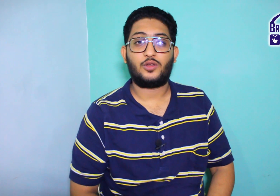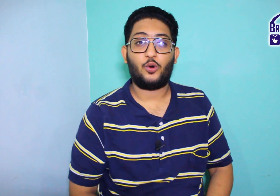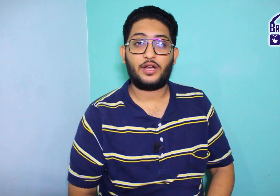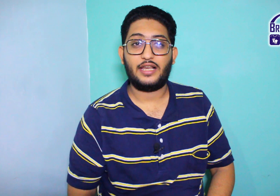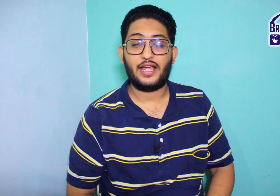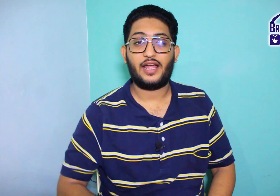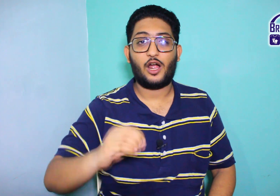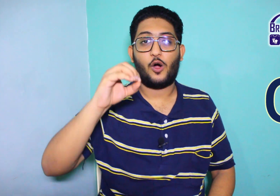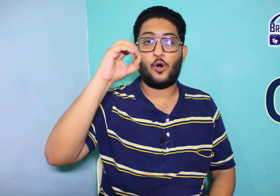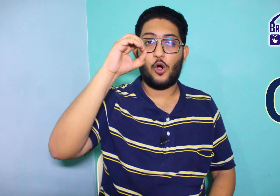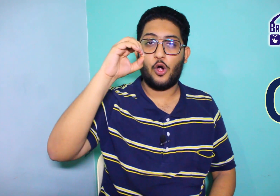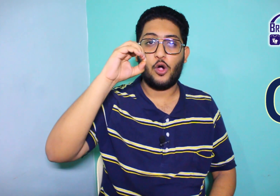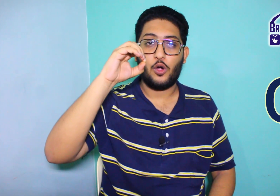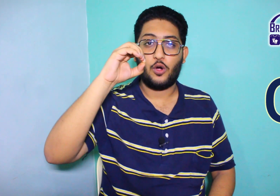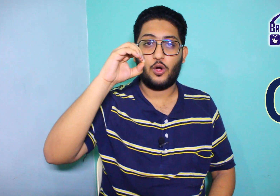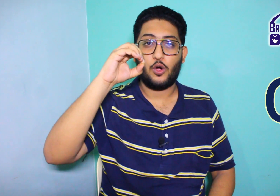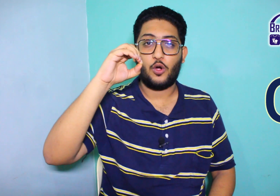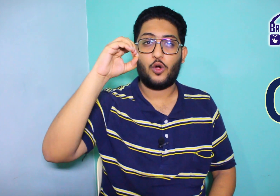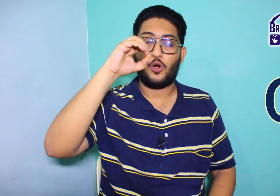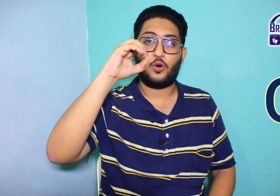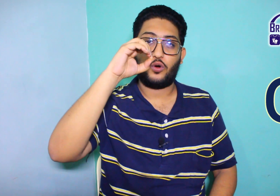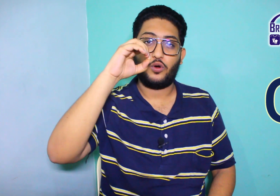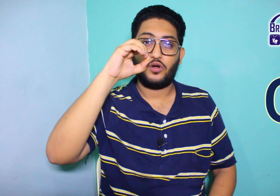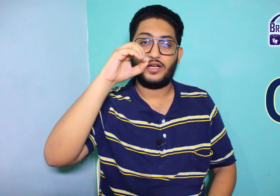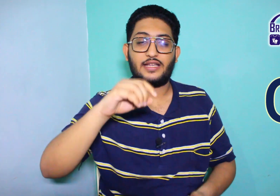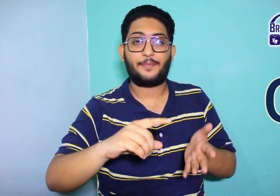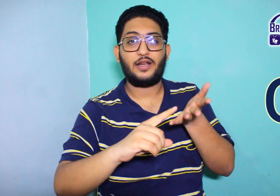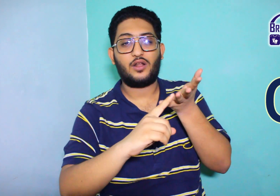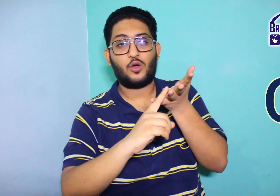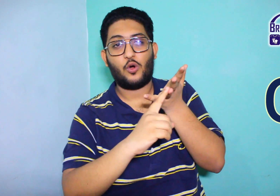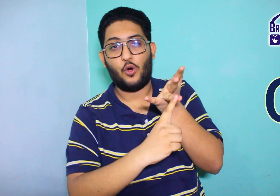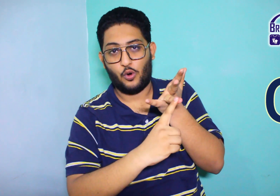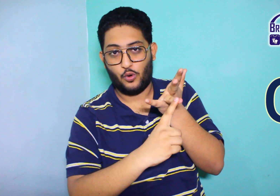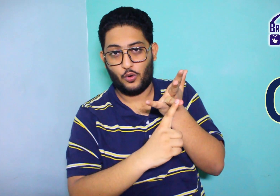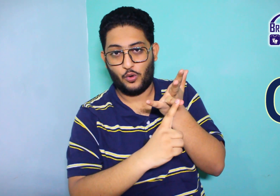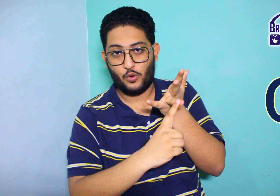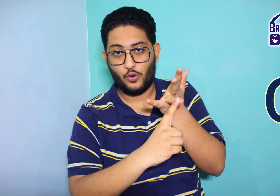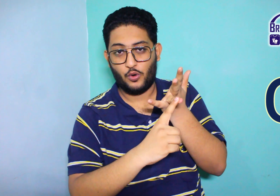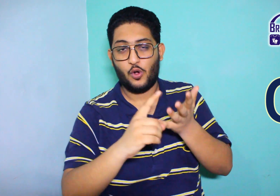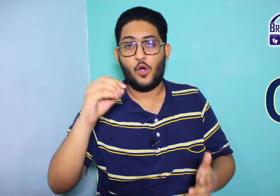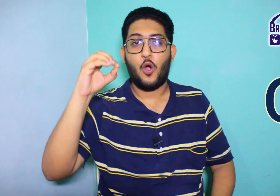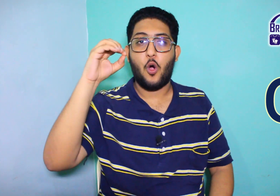ओ के लिए ओ ओ या फिर ओ